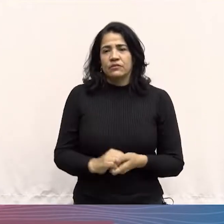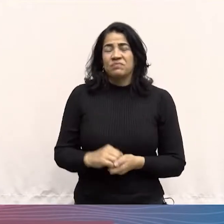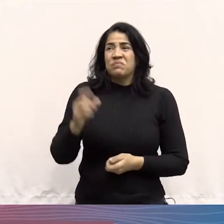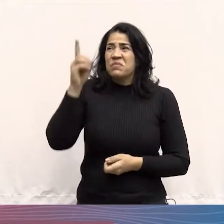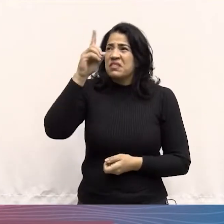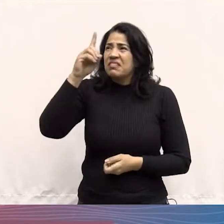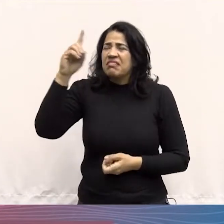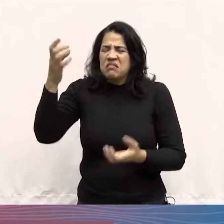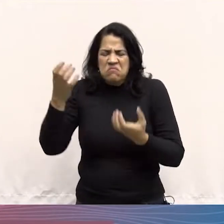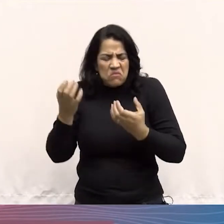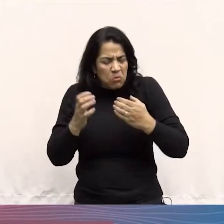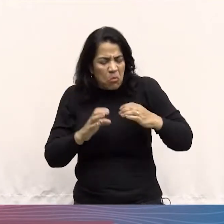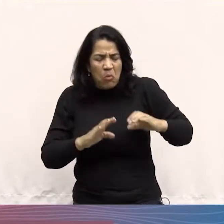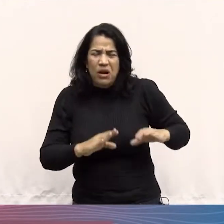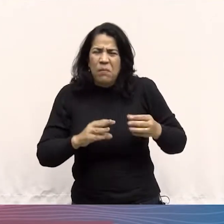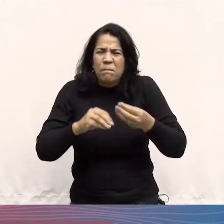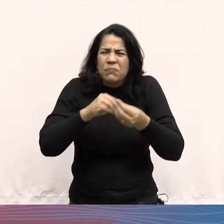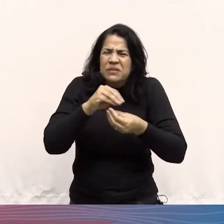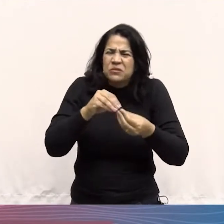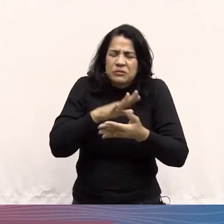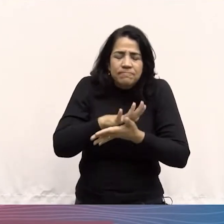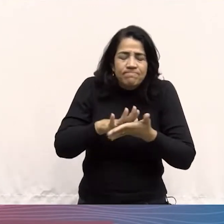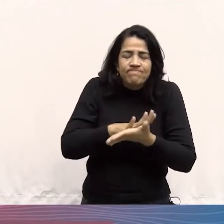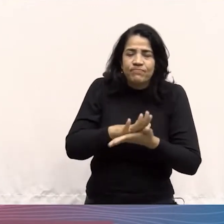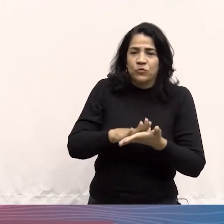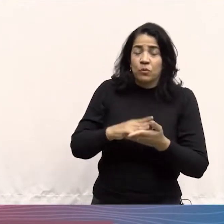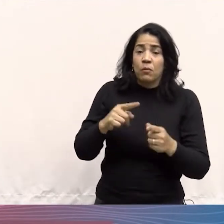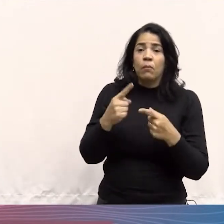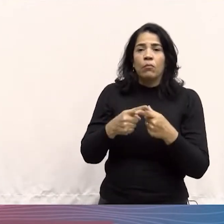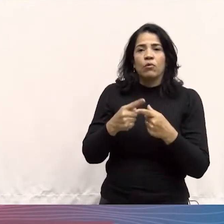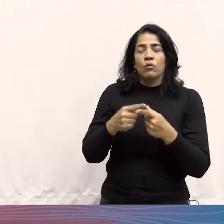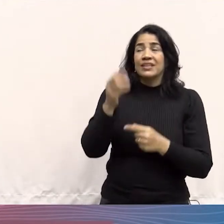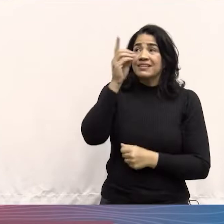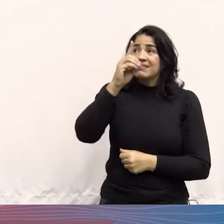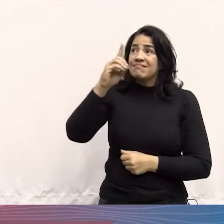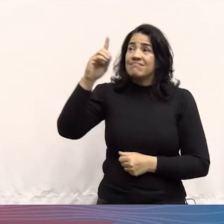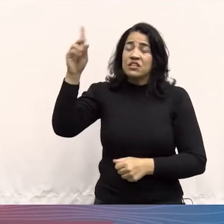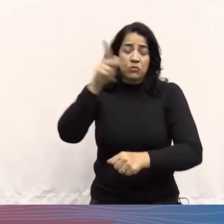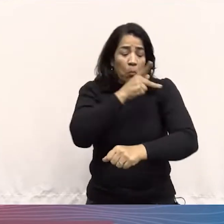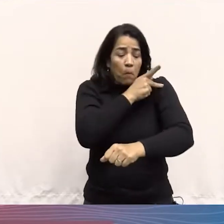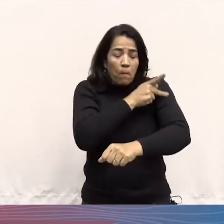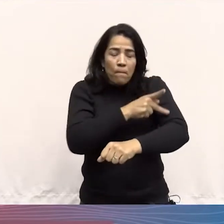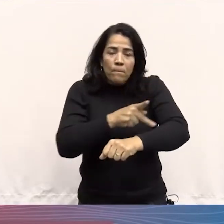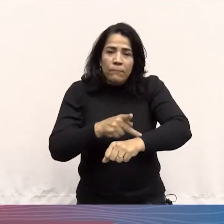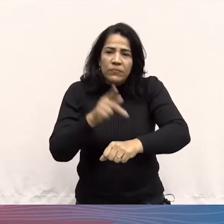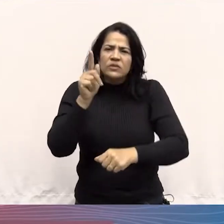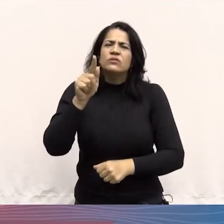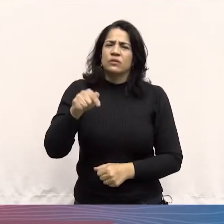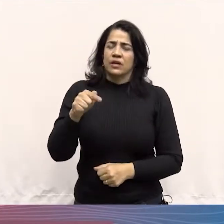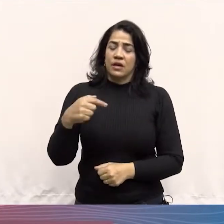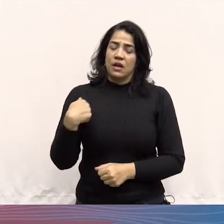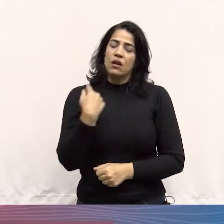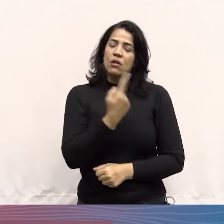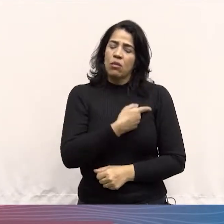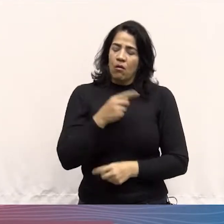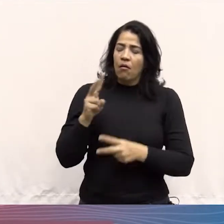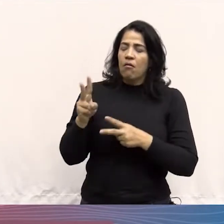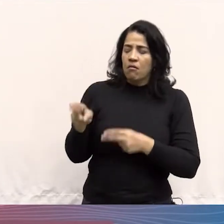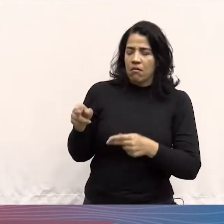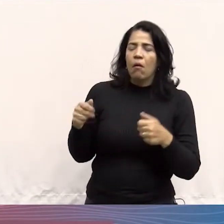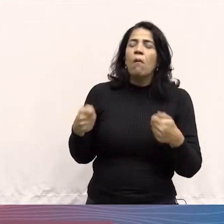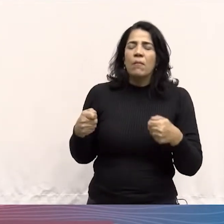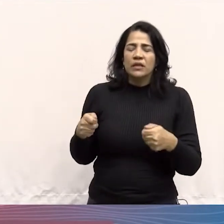que nós sejamos puros. Nós que o adoramos, sejamos puros de coração. Ó